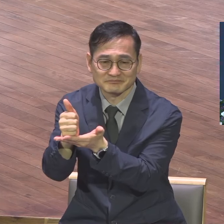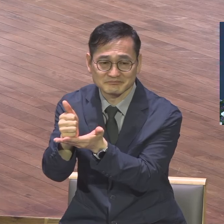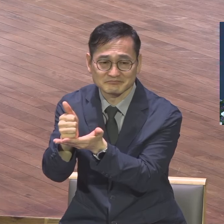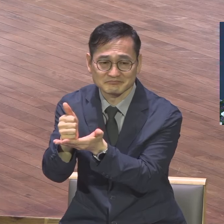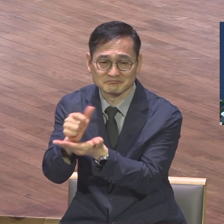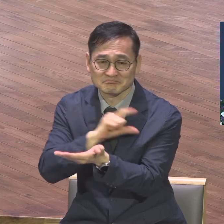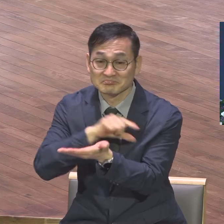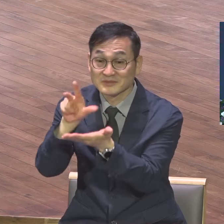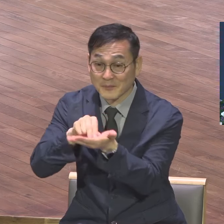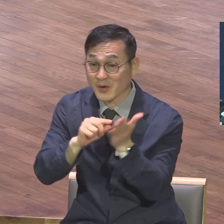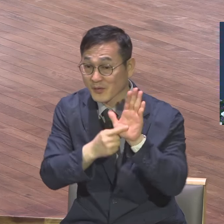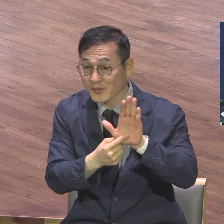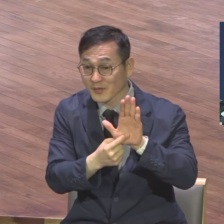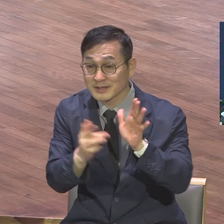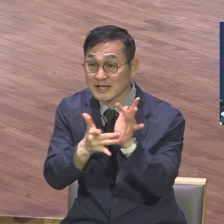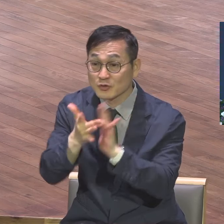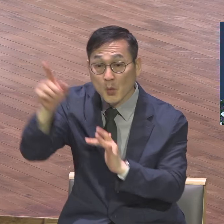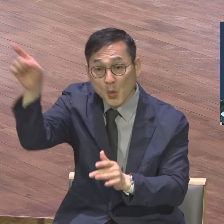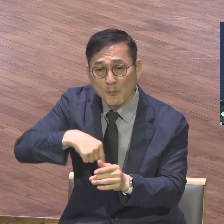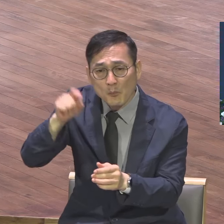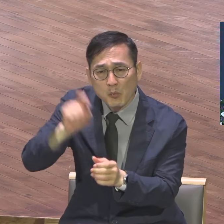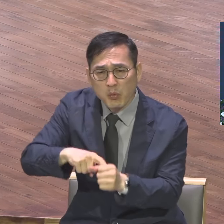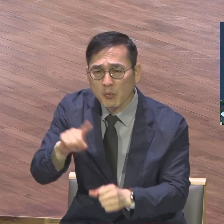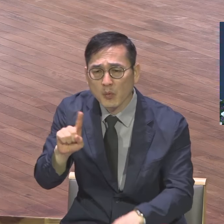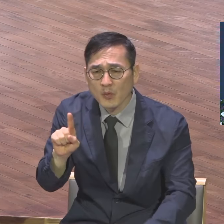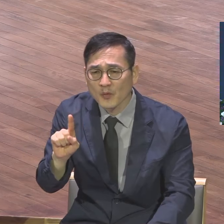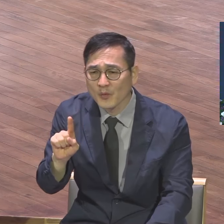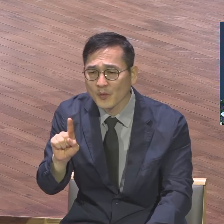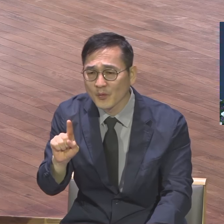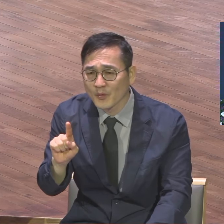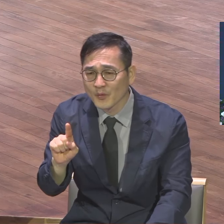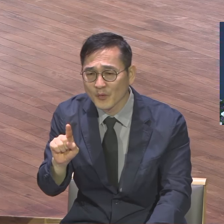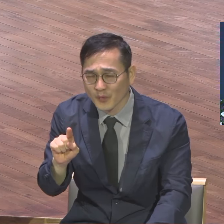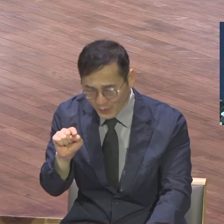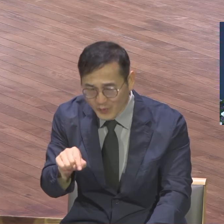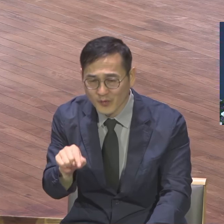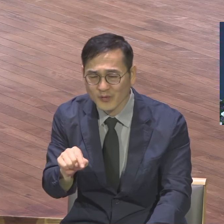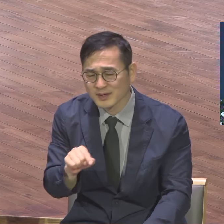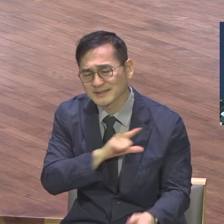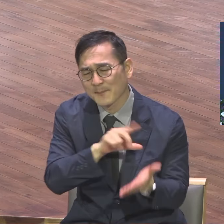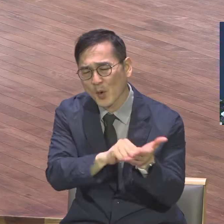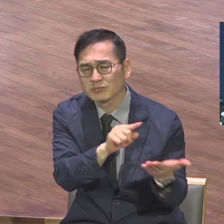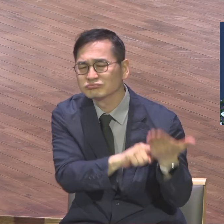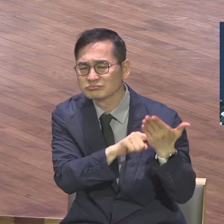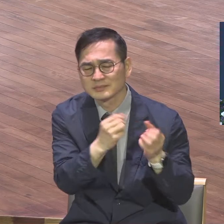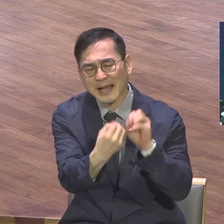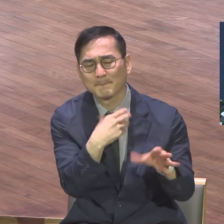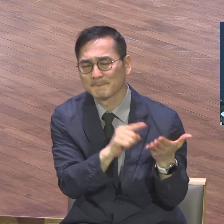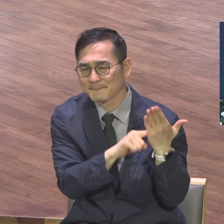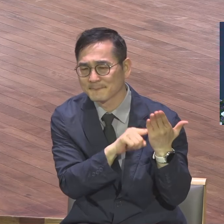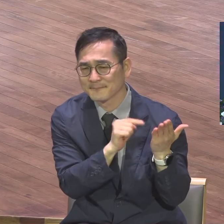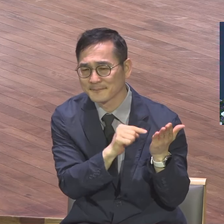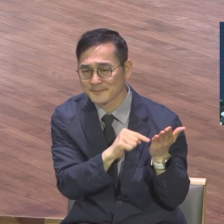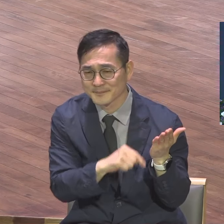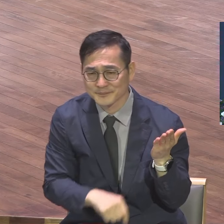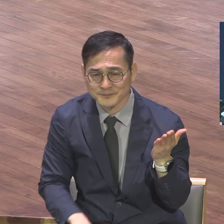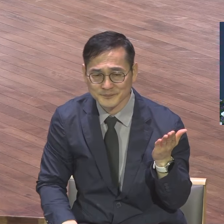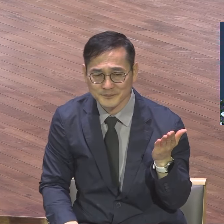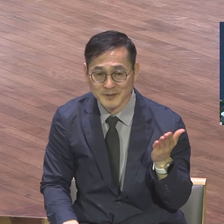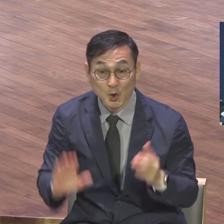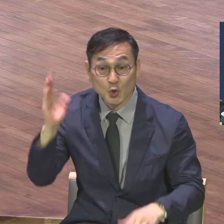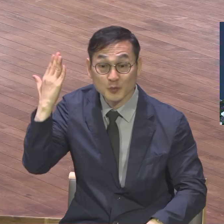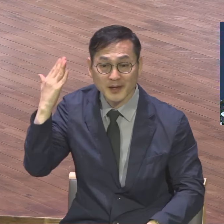정확하게 설명하는 제목이에요. 지금 거의 없어졌죠, 요즘은.